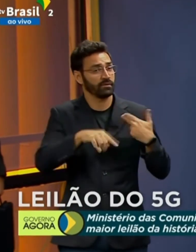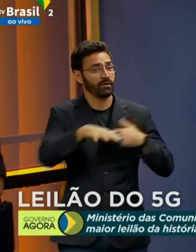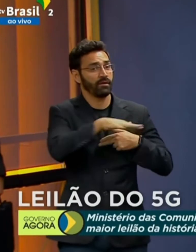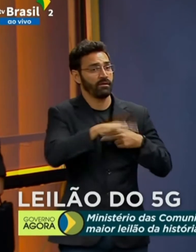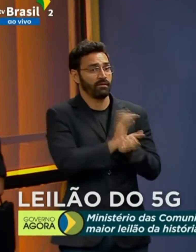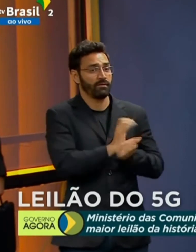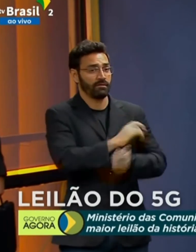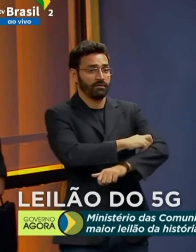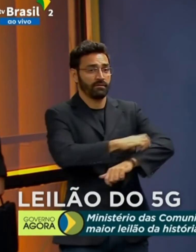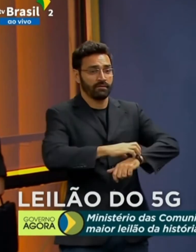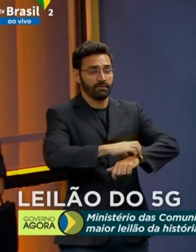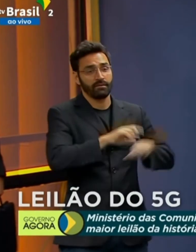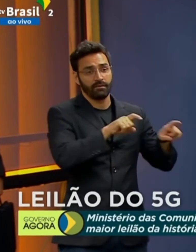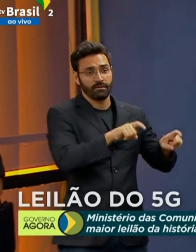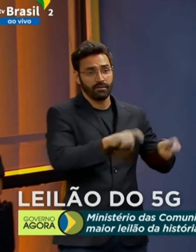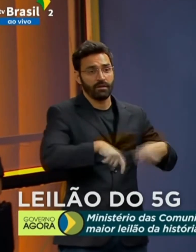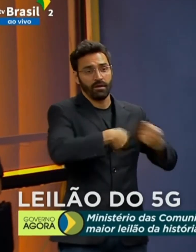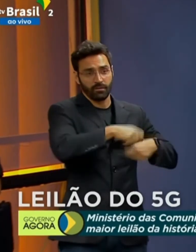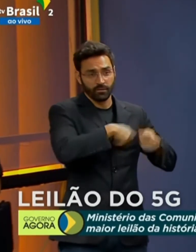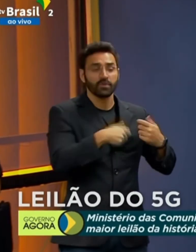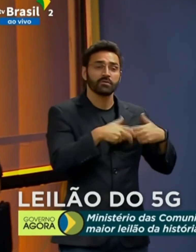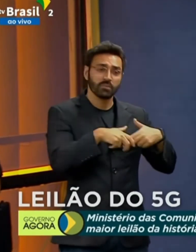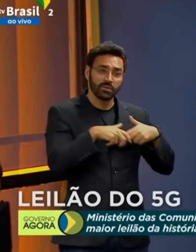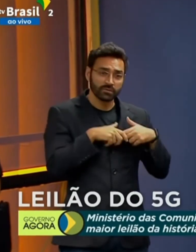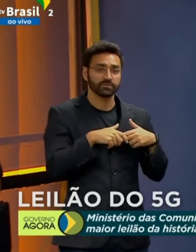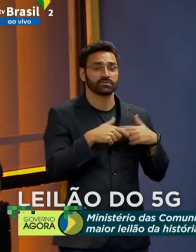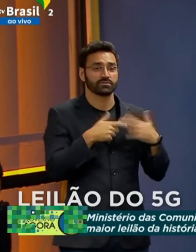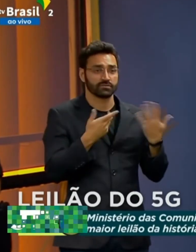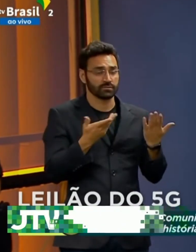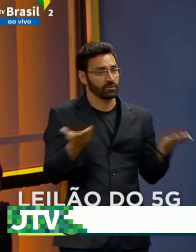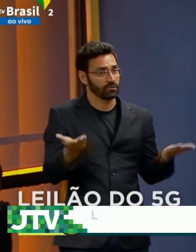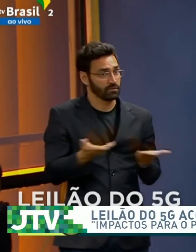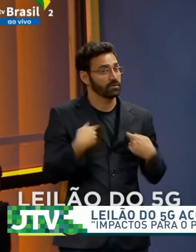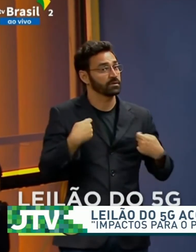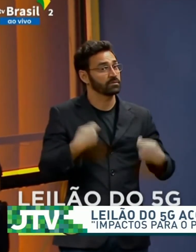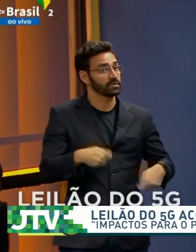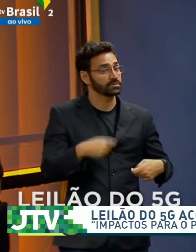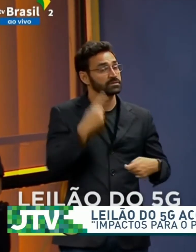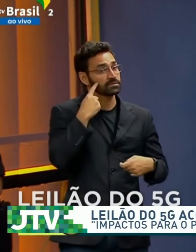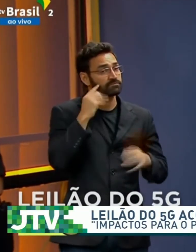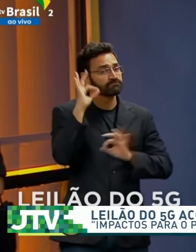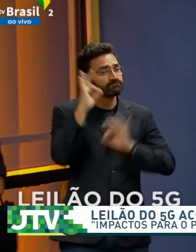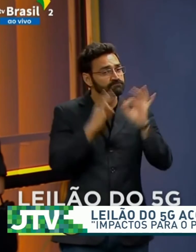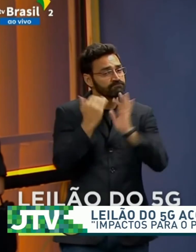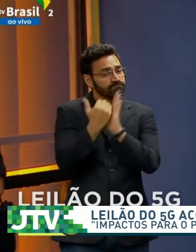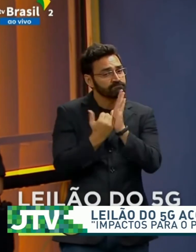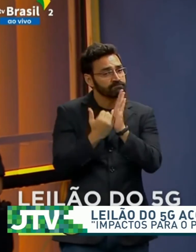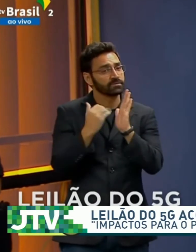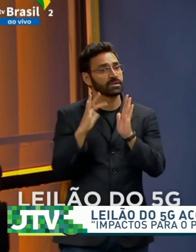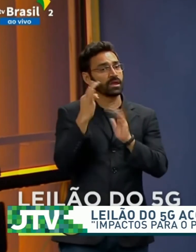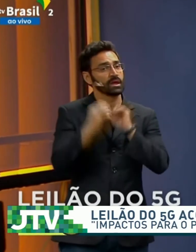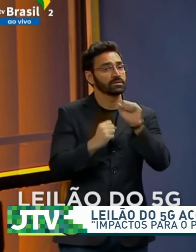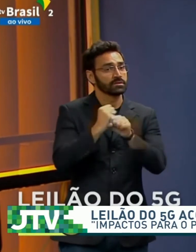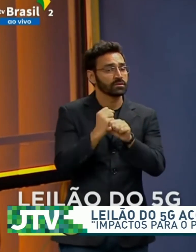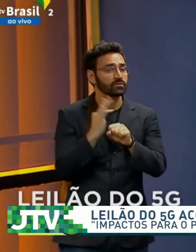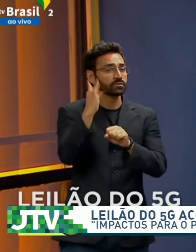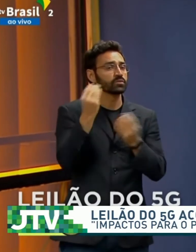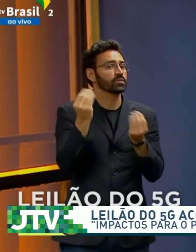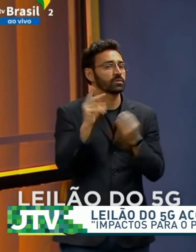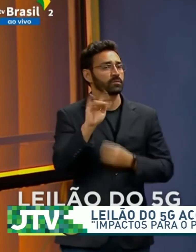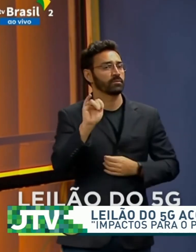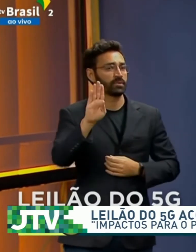então está na hora Ministro Guedes tá na hora da gente rever o PIB para o ano que vem para os próximos 10 anos do Brasil